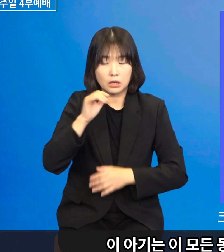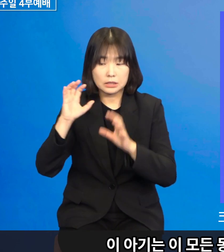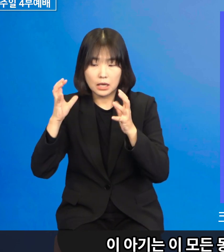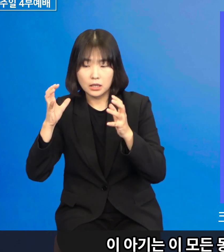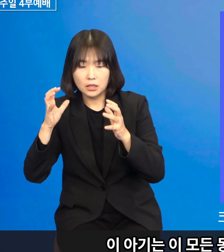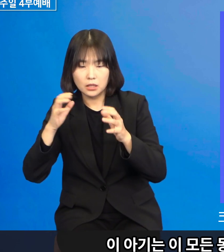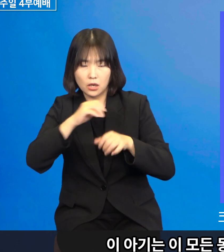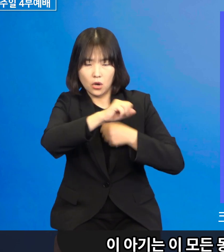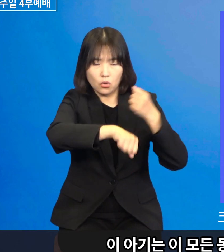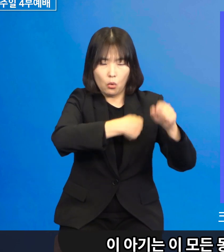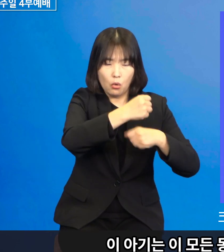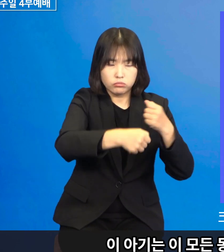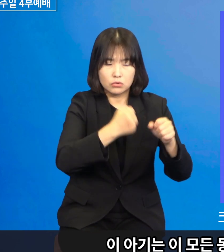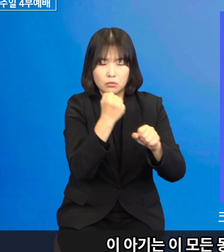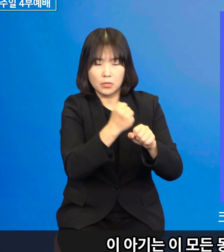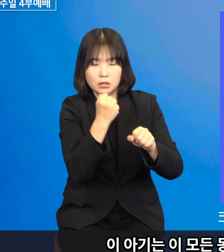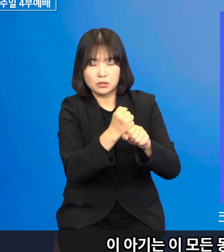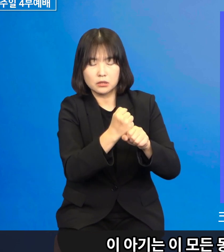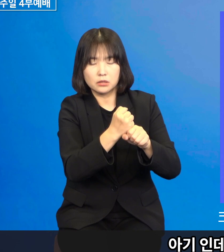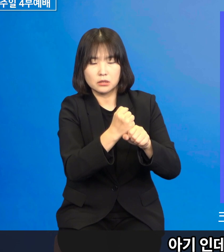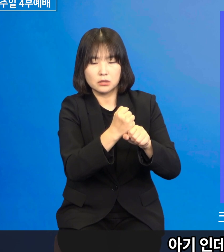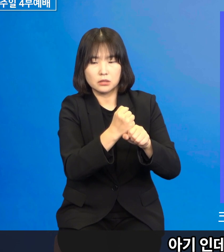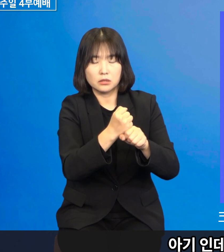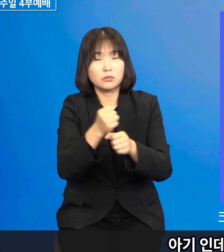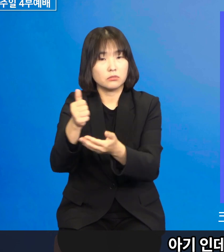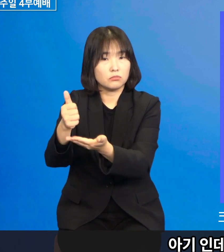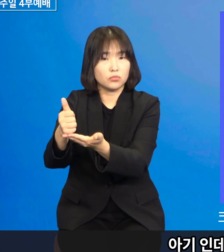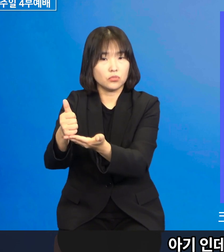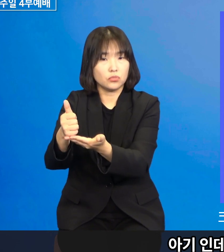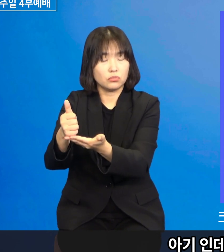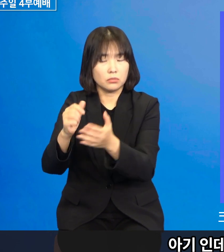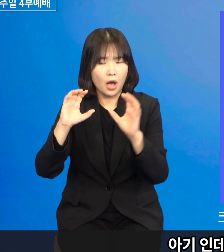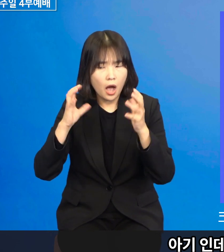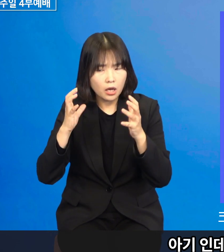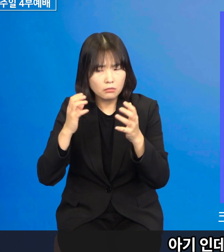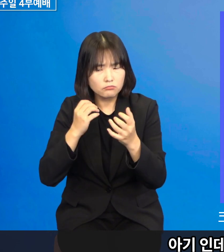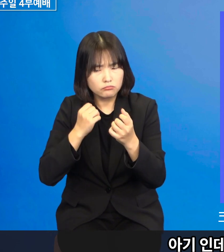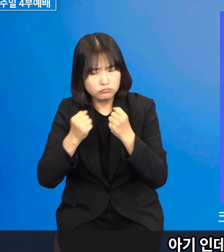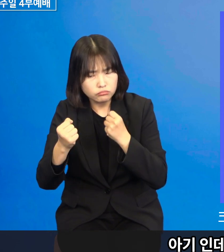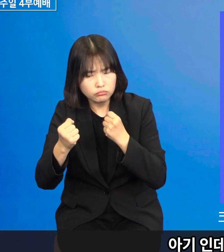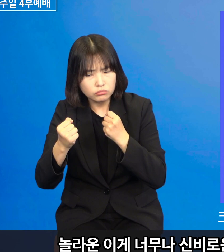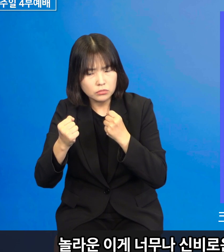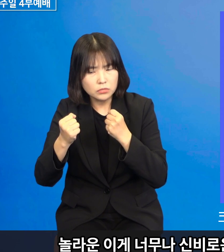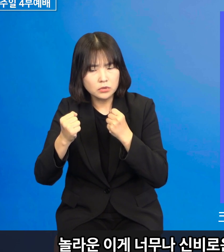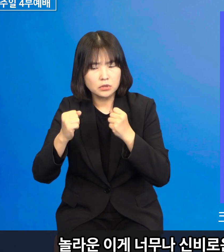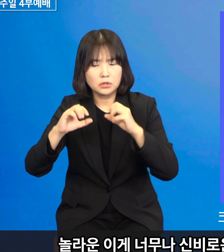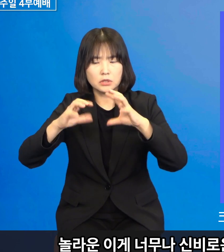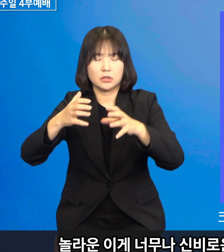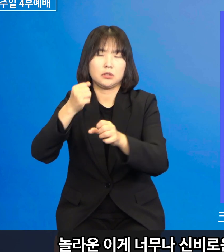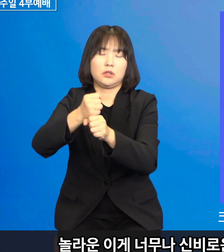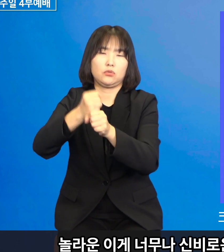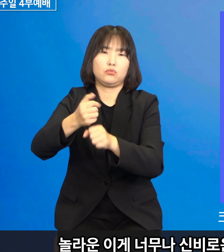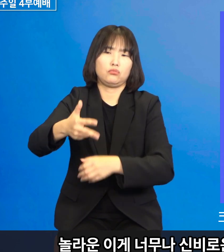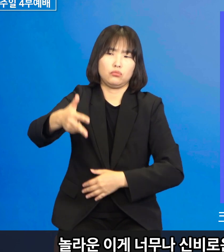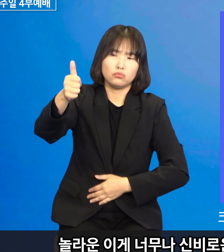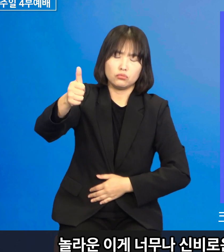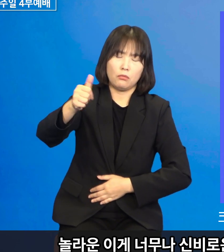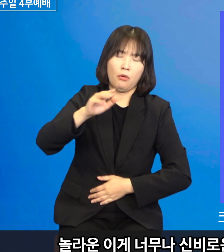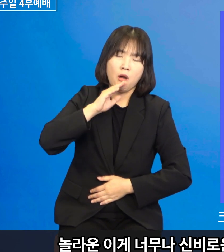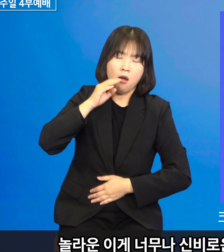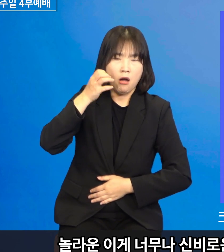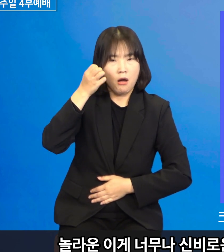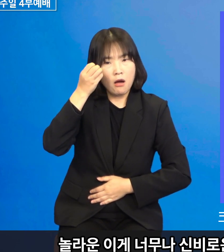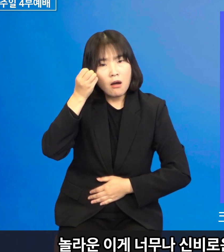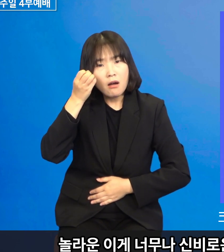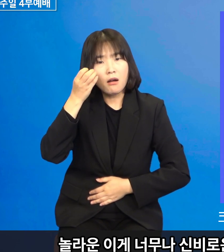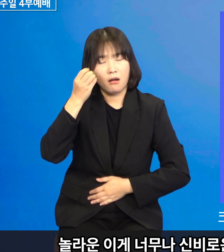모든 동물을 창조한 분입니다. 아기인데 창조주예요. 놀라운 이게 너무나 신비로운